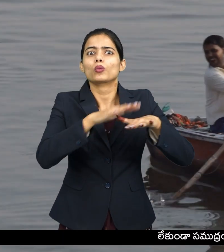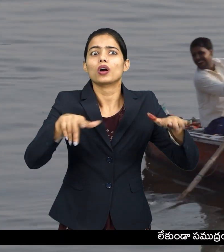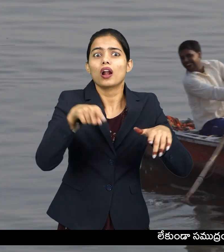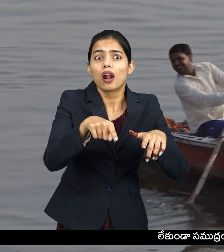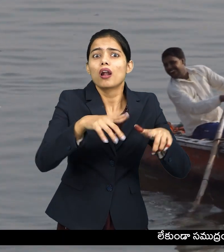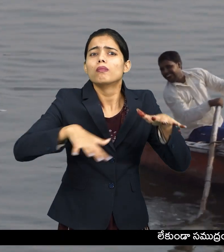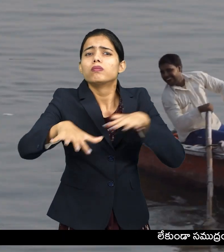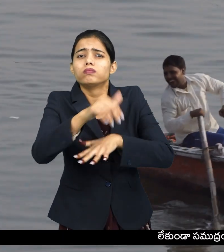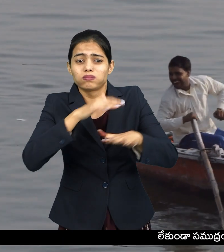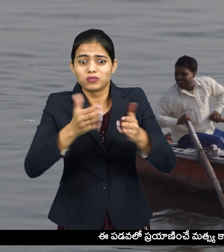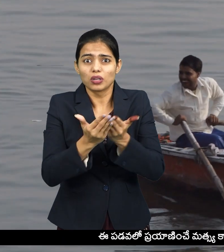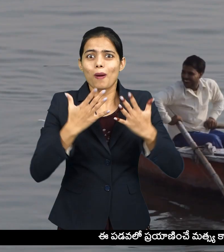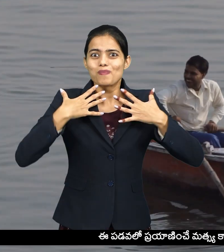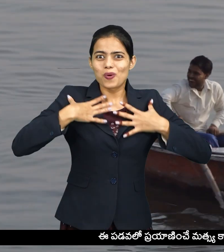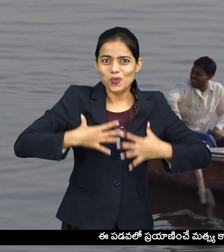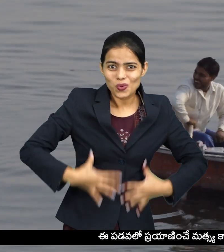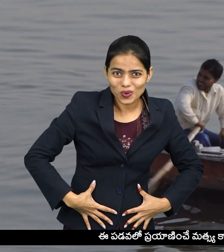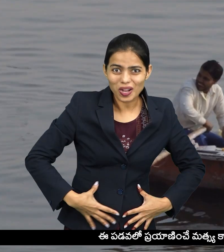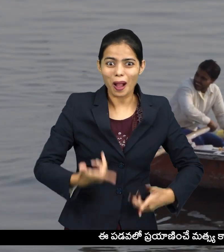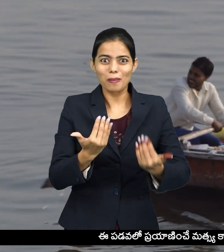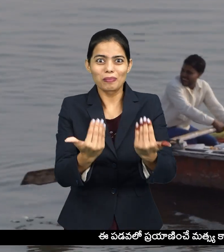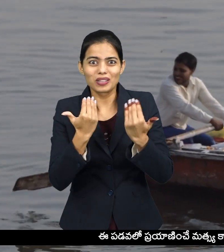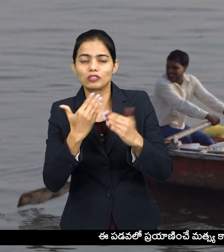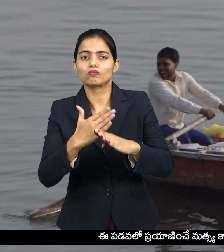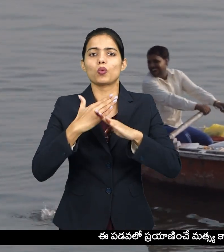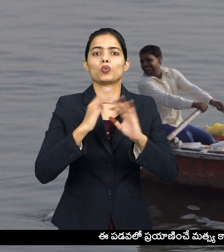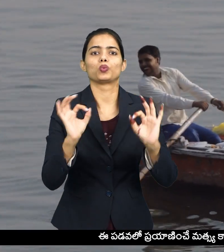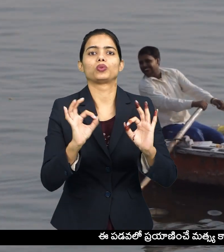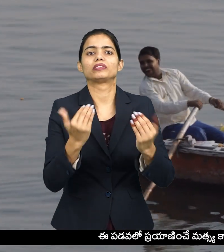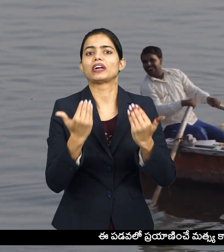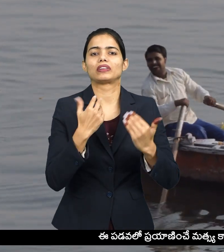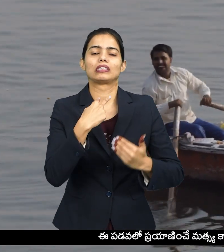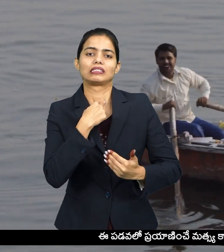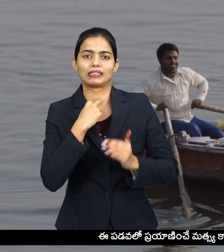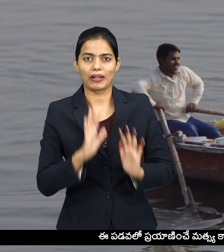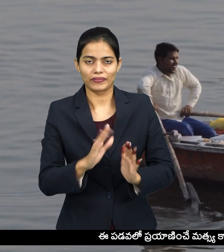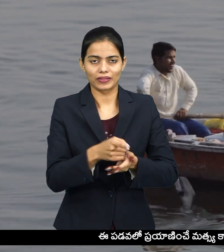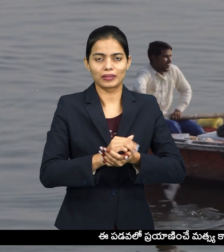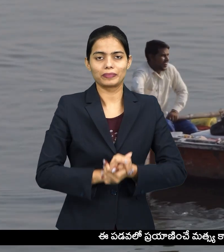సముద్రంలోకి లోతుగా వెళ్లటం వలన ఈ పడవలో ప్రయాణించే మత్స్యకారులు ఎక్కువ